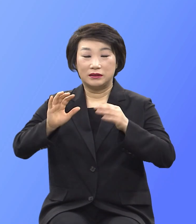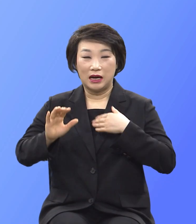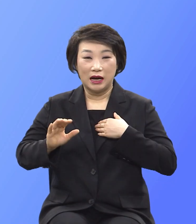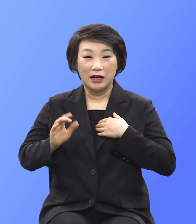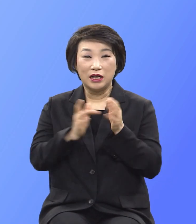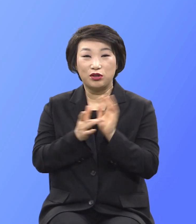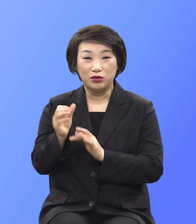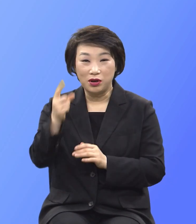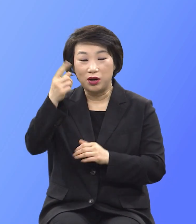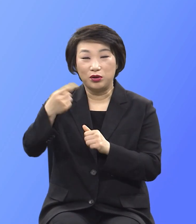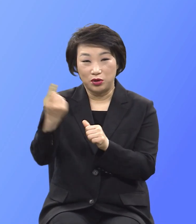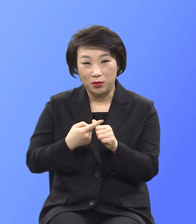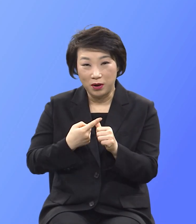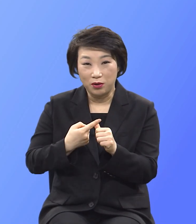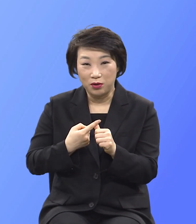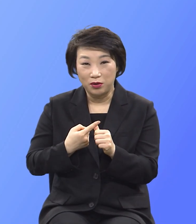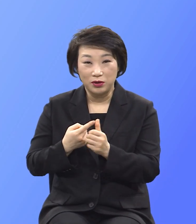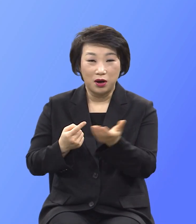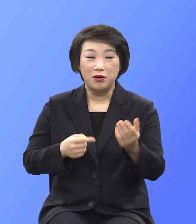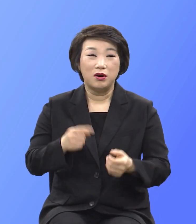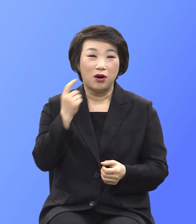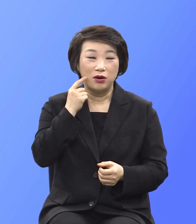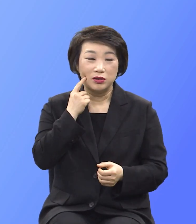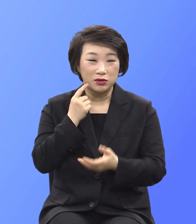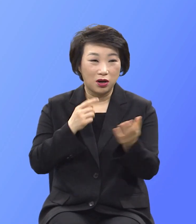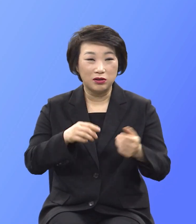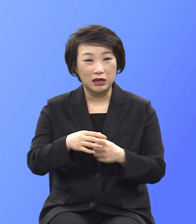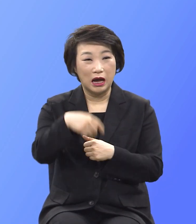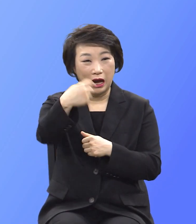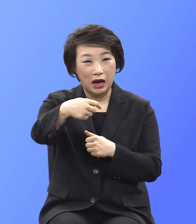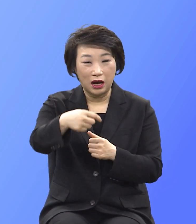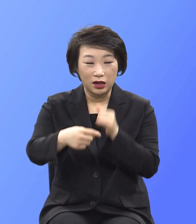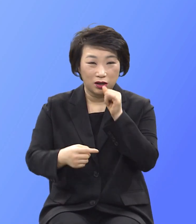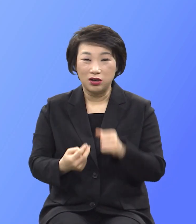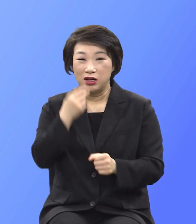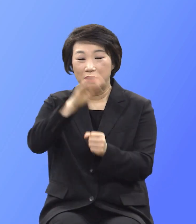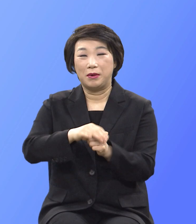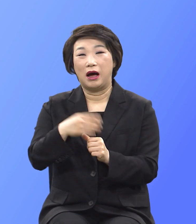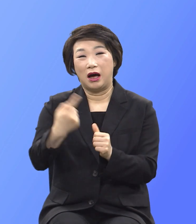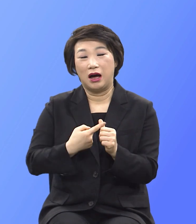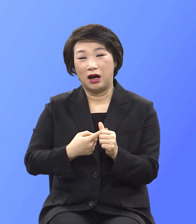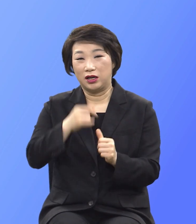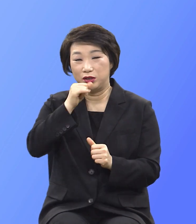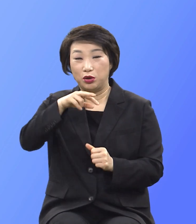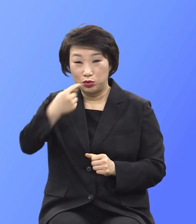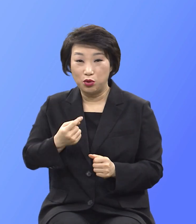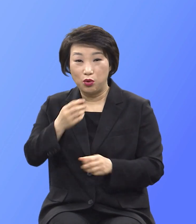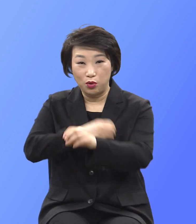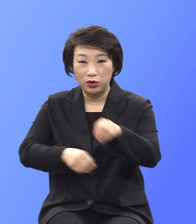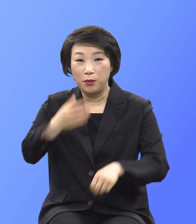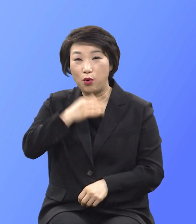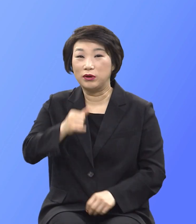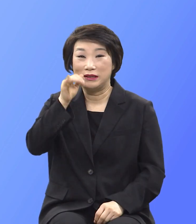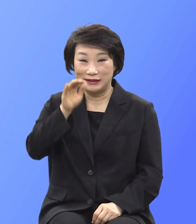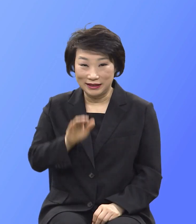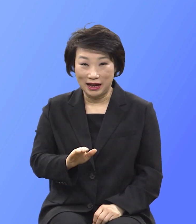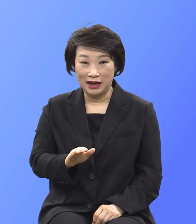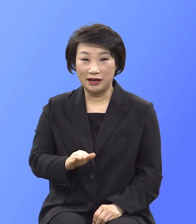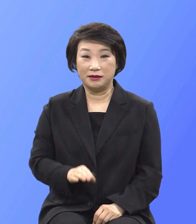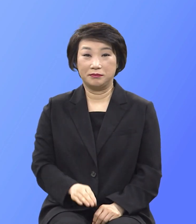위해서 욕먹고 거짓으로 헤아리고 중상모략을 당하는 자가 복이 있다고 말했었어.